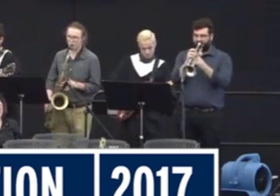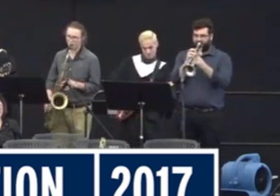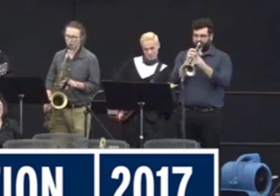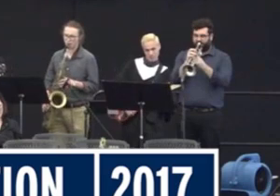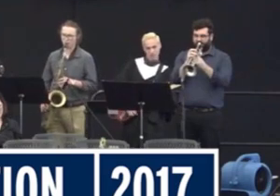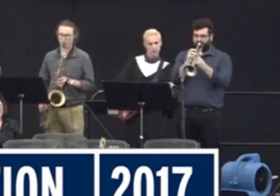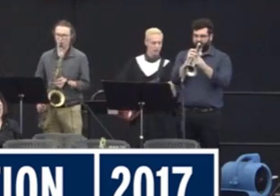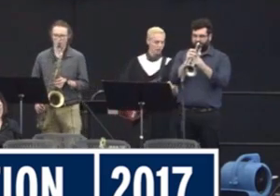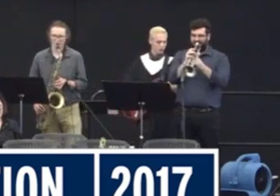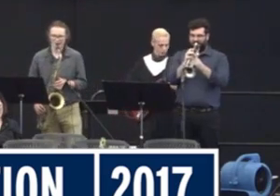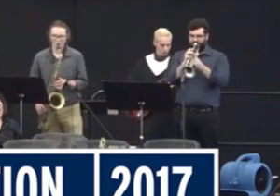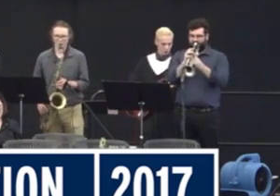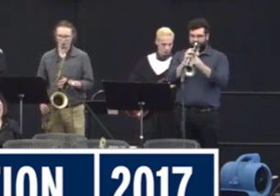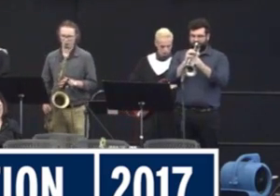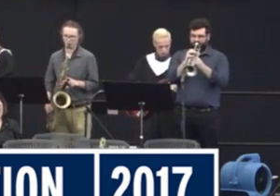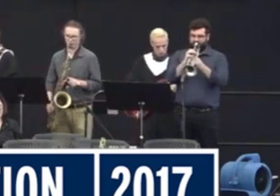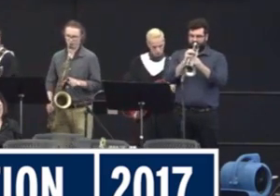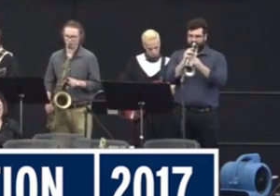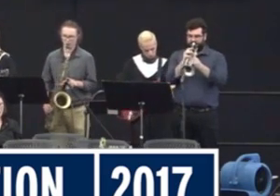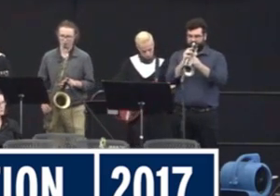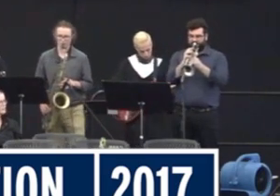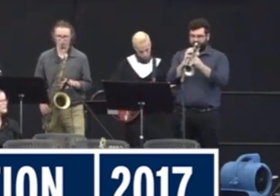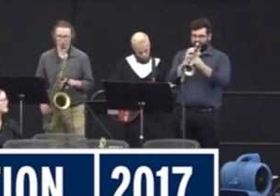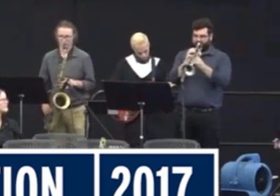Estás perdiendo el tiempo